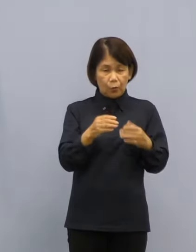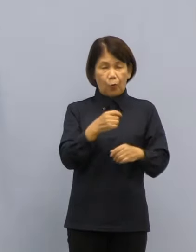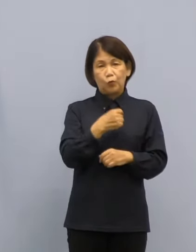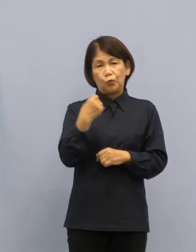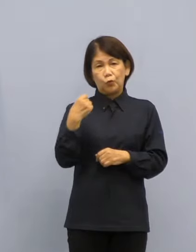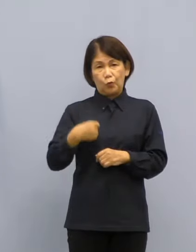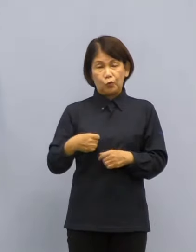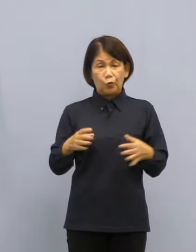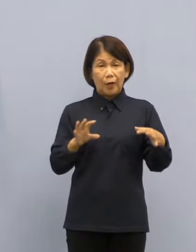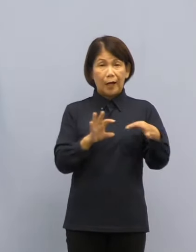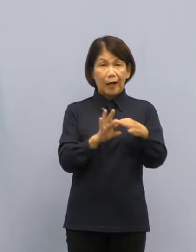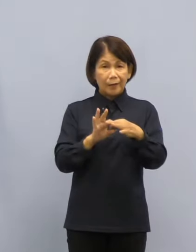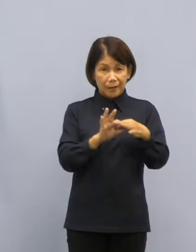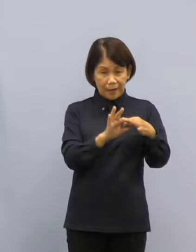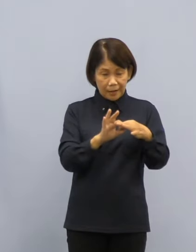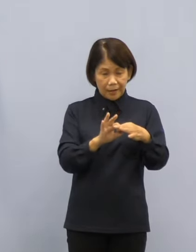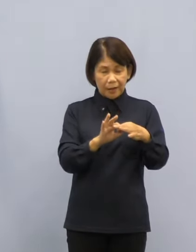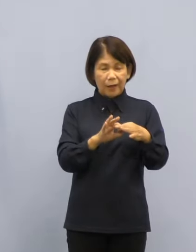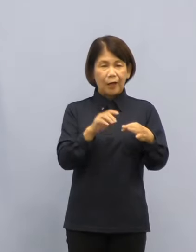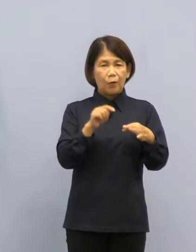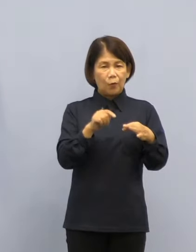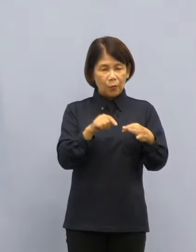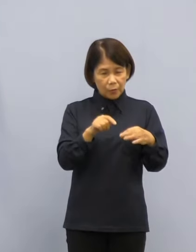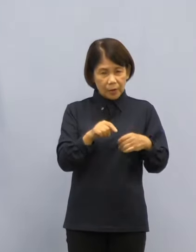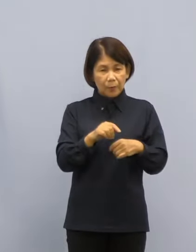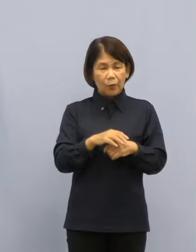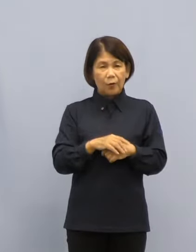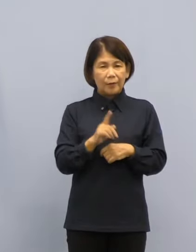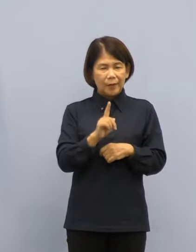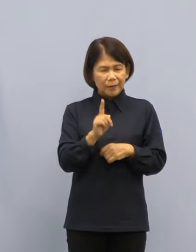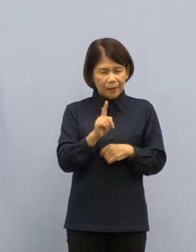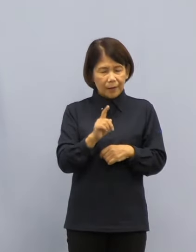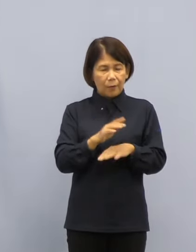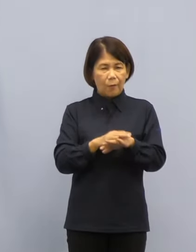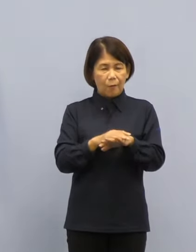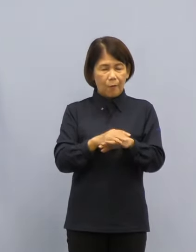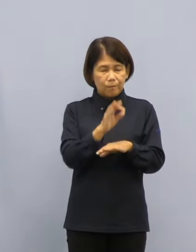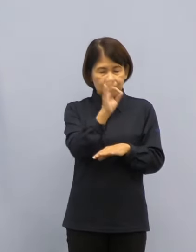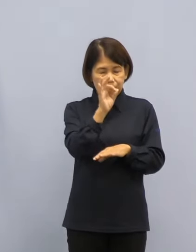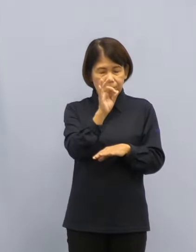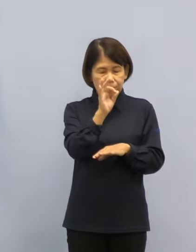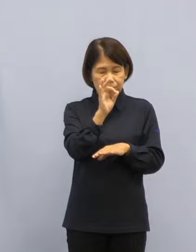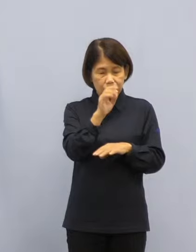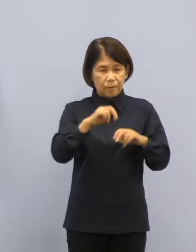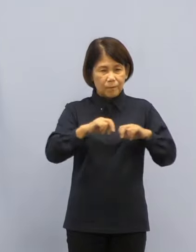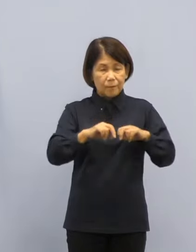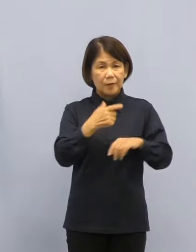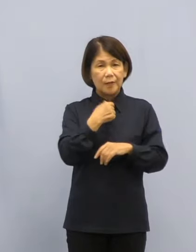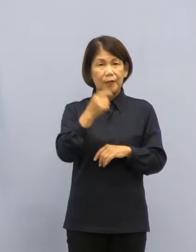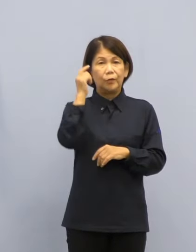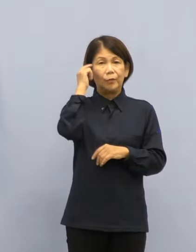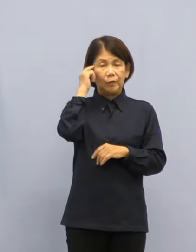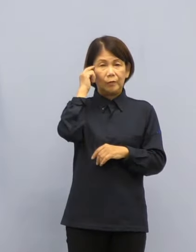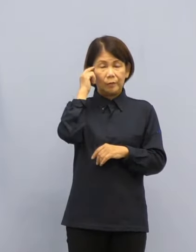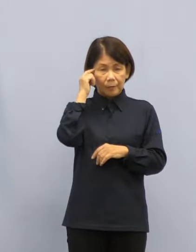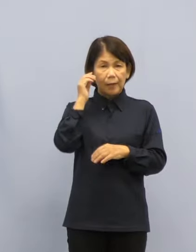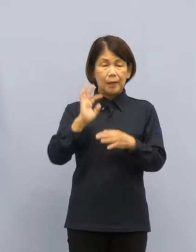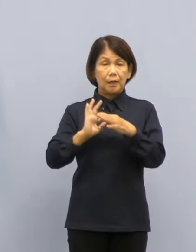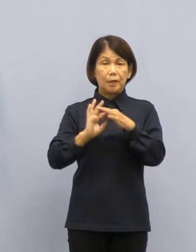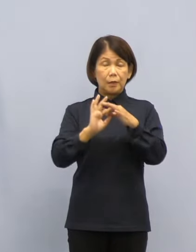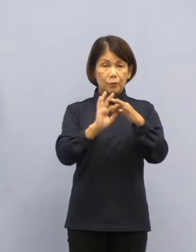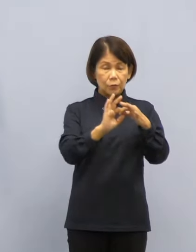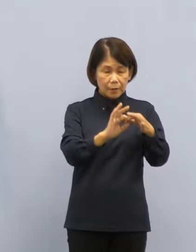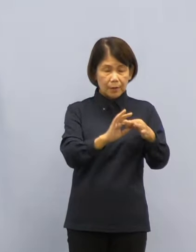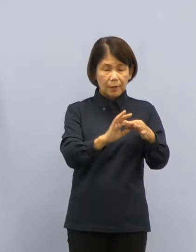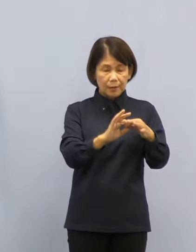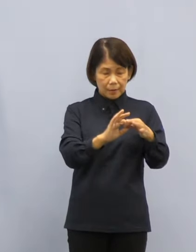そういったところにも糸口をどうにか見つけたいなと思っておりますので、これは引き続き可能な限り